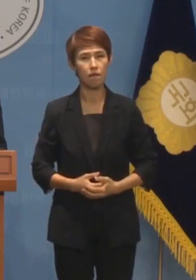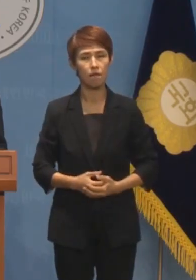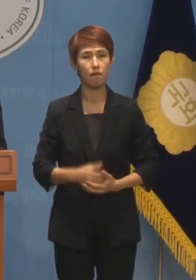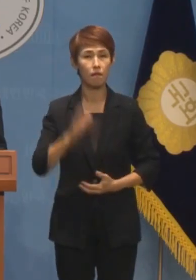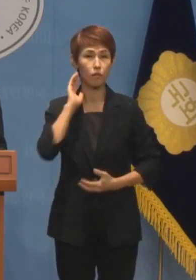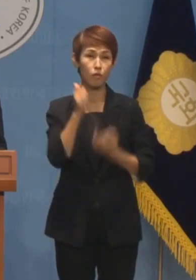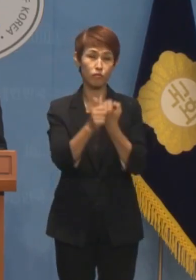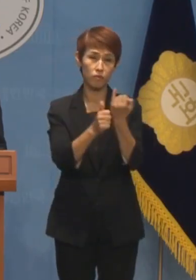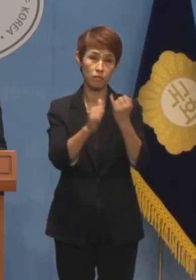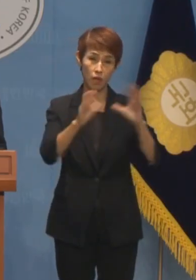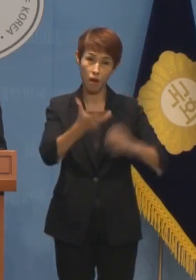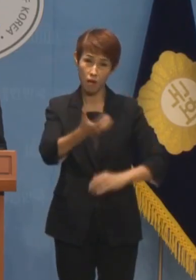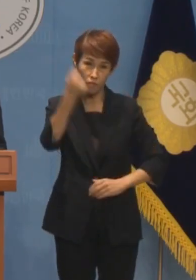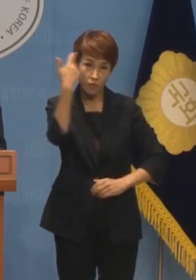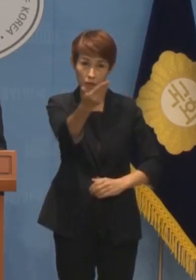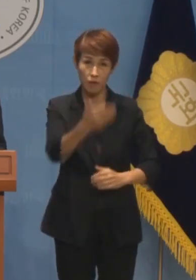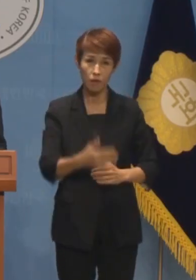공화국입니까?